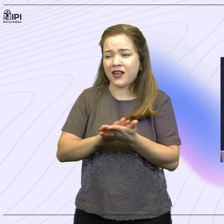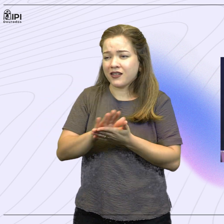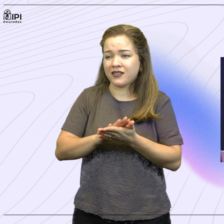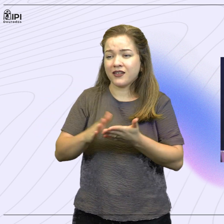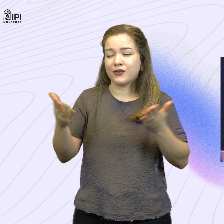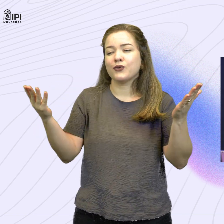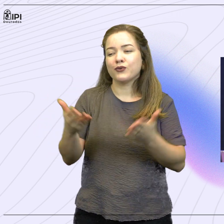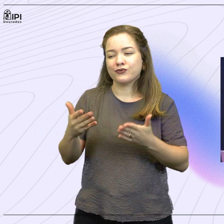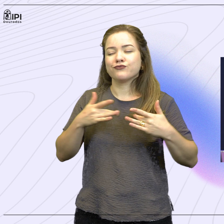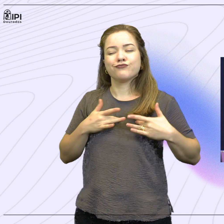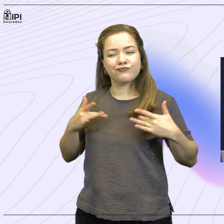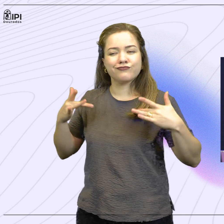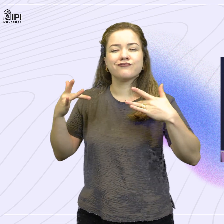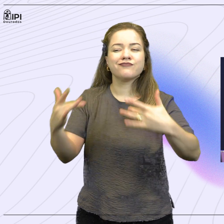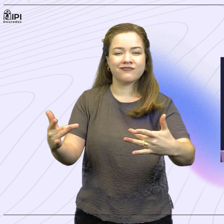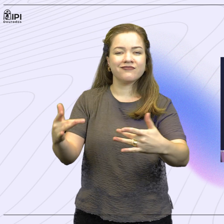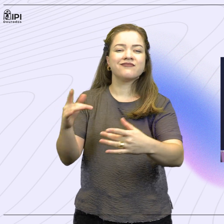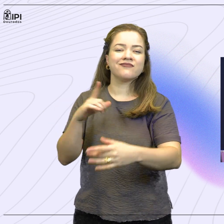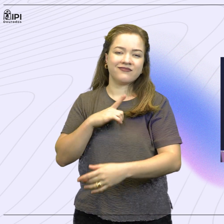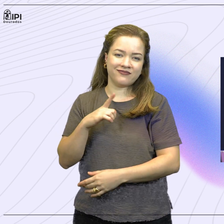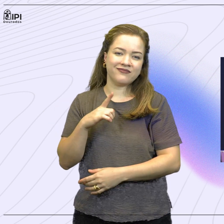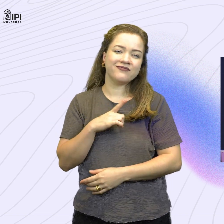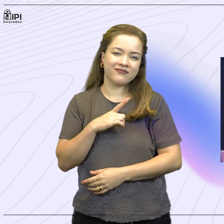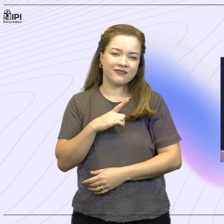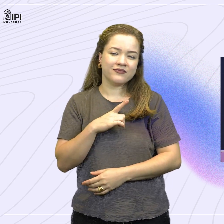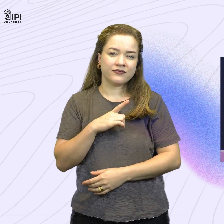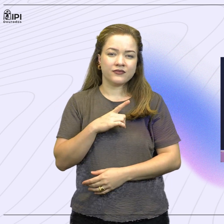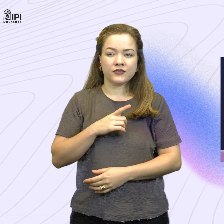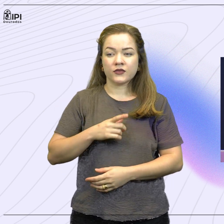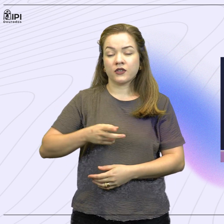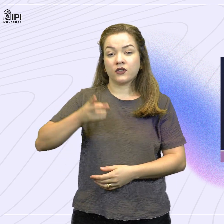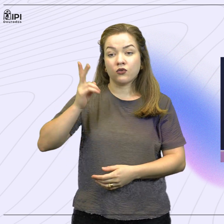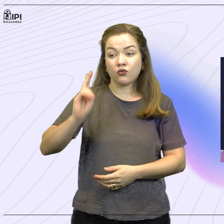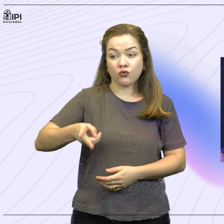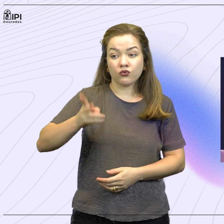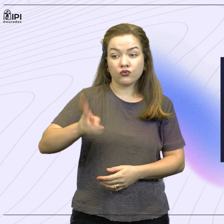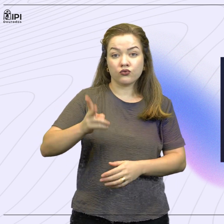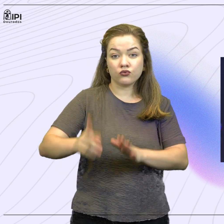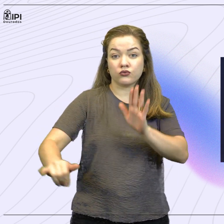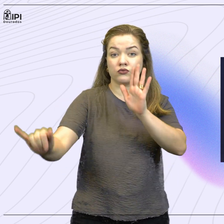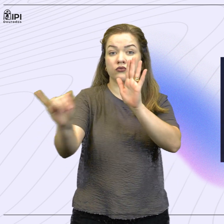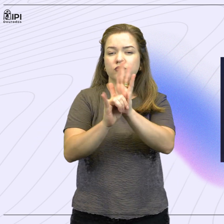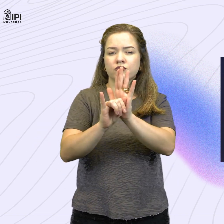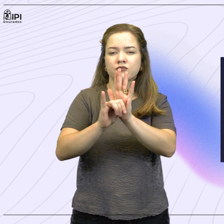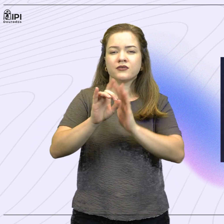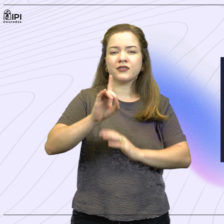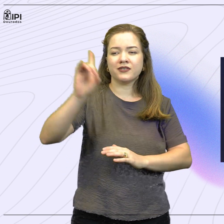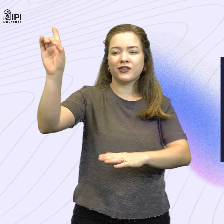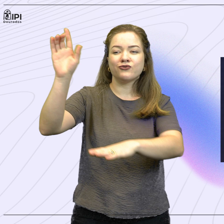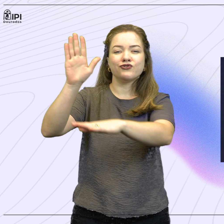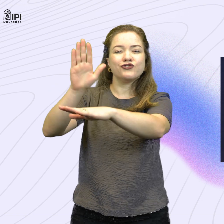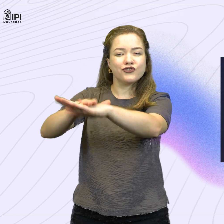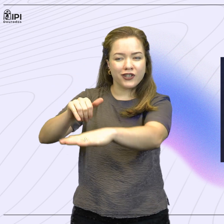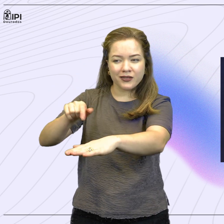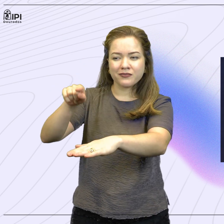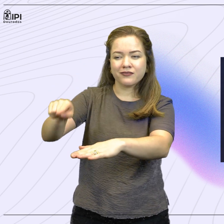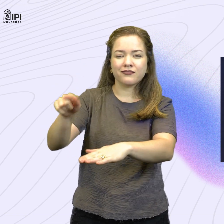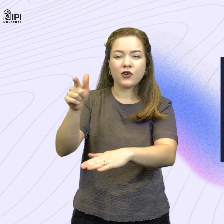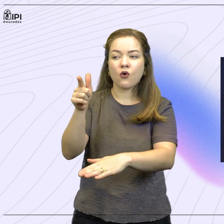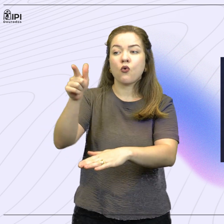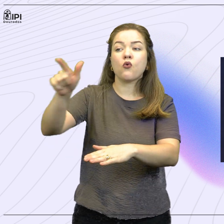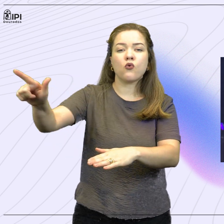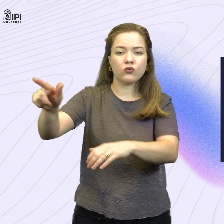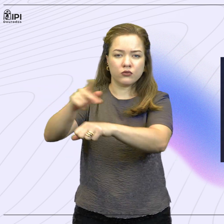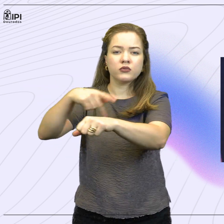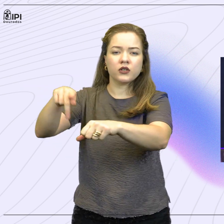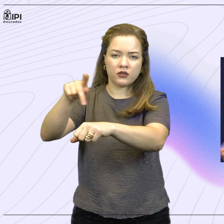alcançaram misericórdia. Então, para manter aquela identidade, Deus chama esses peregrinos, esses estrangeiros, esses que